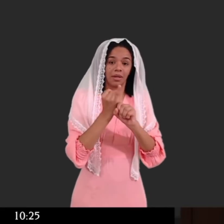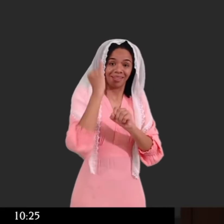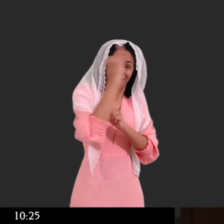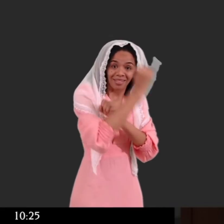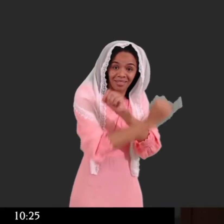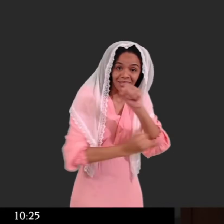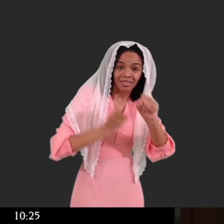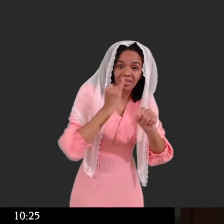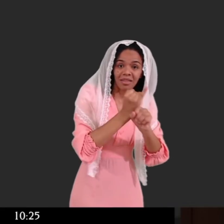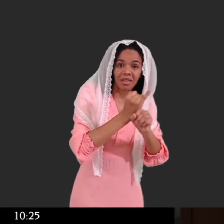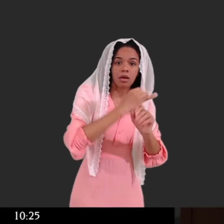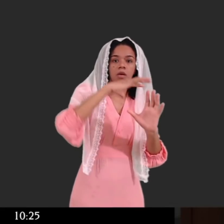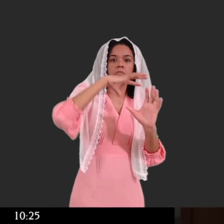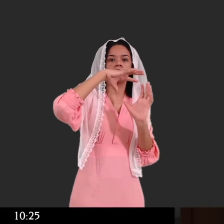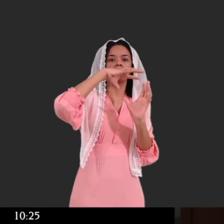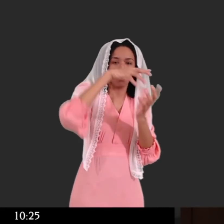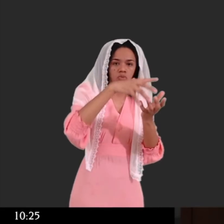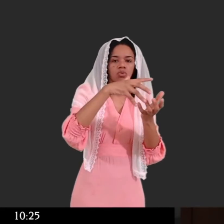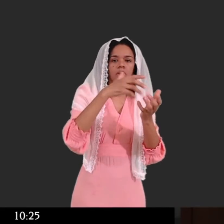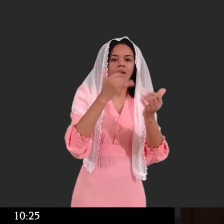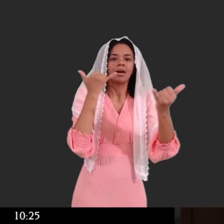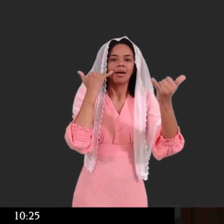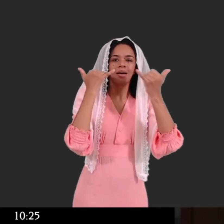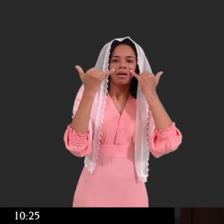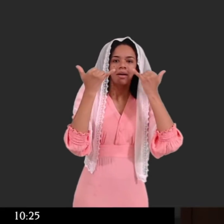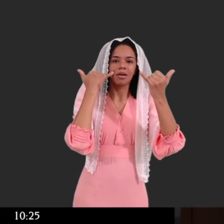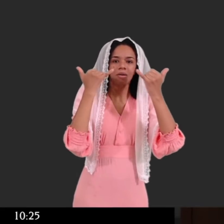global. Aí as informações correm